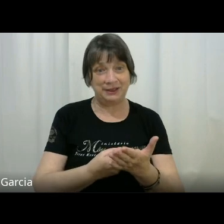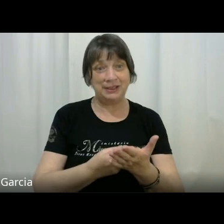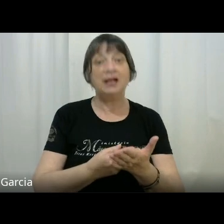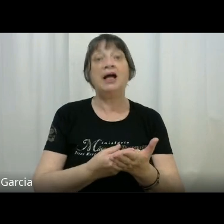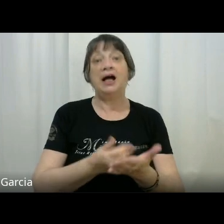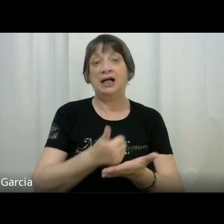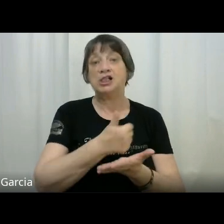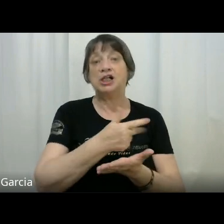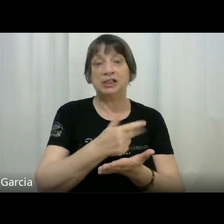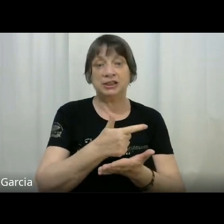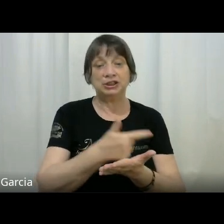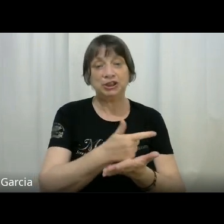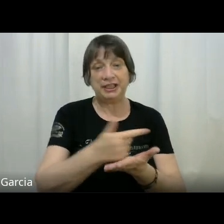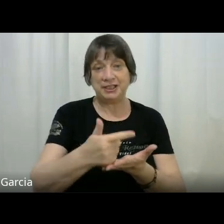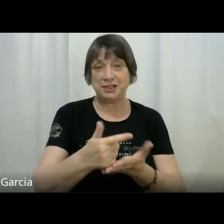traduzir